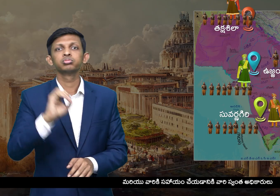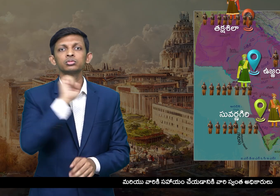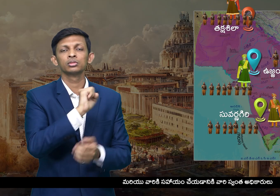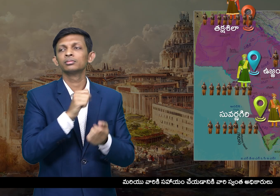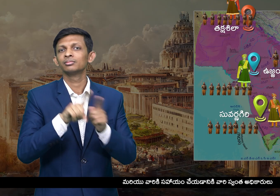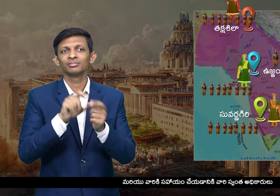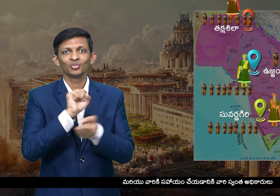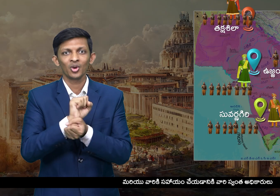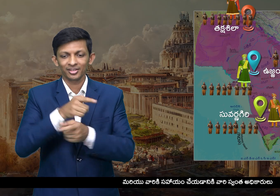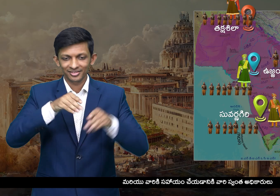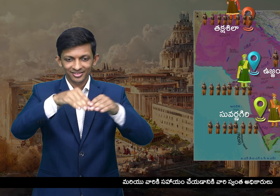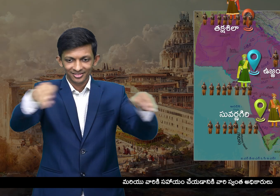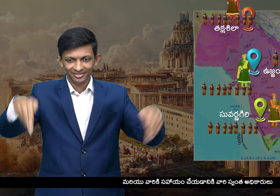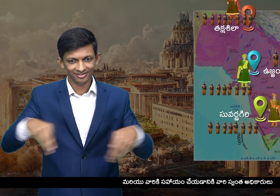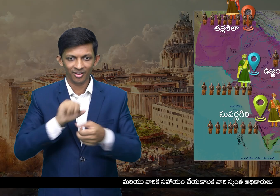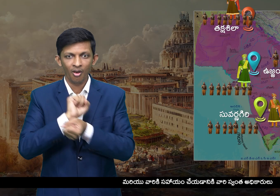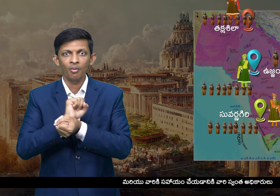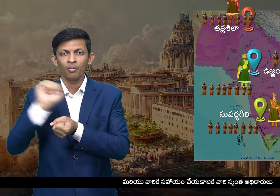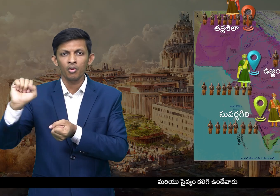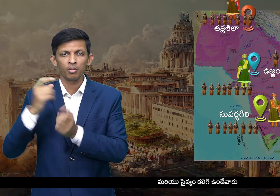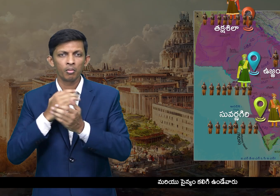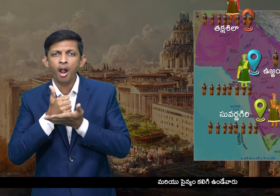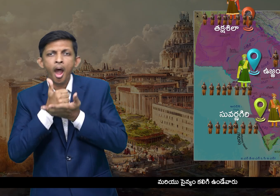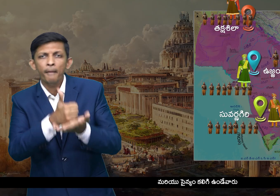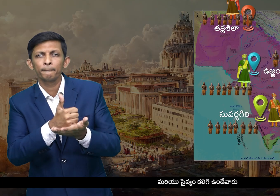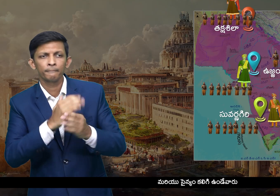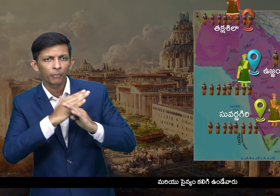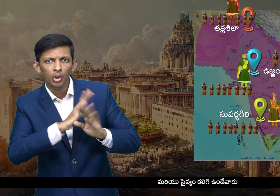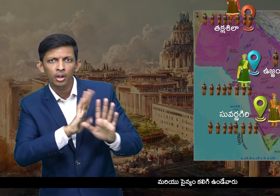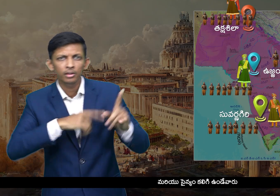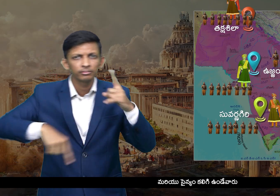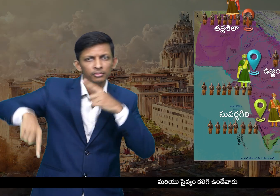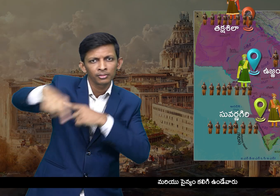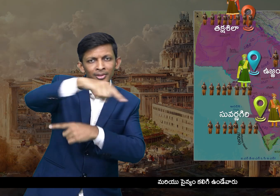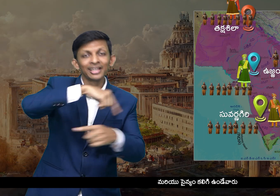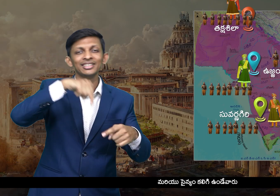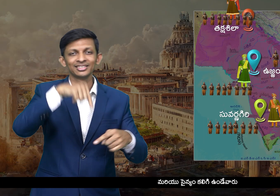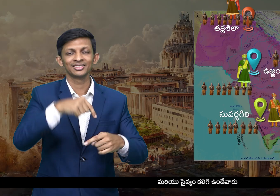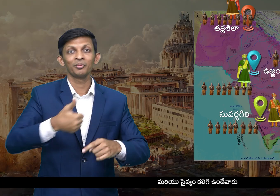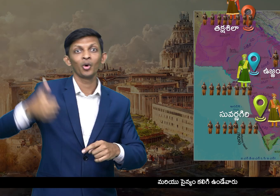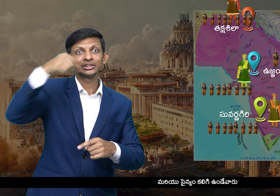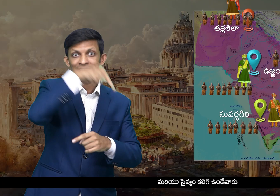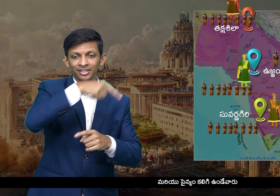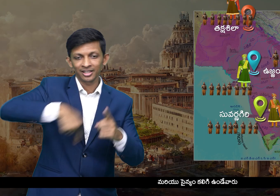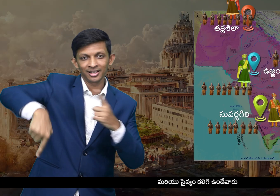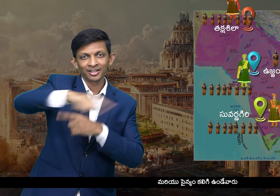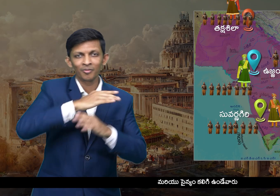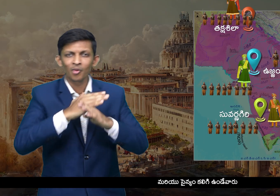చేయడానికి వారి స్వంత అధికారులు మరియు సైన్యం కలిగి ఉండేవారు.